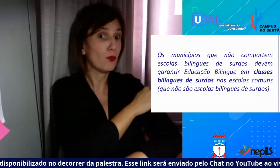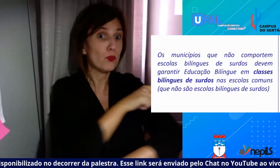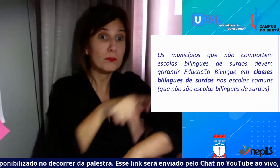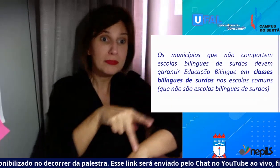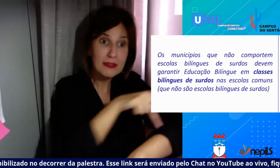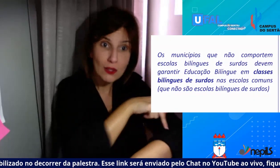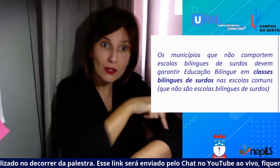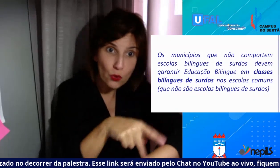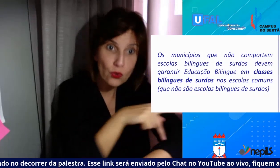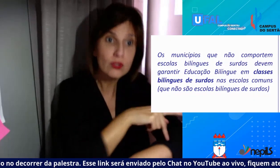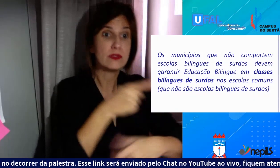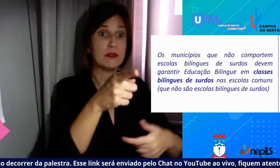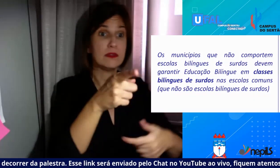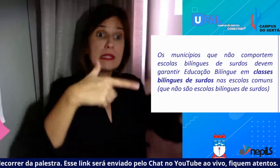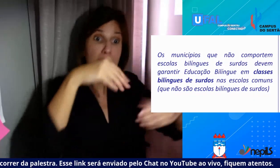algo homogêneo.